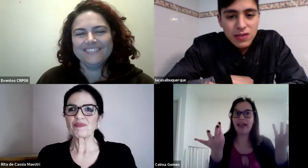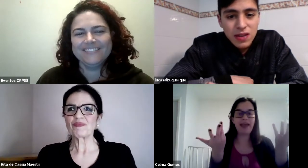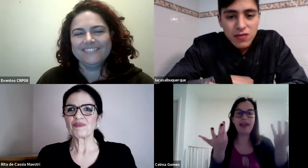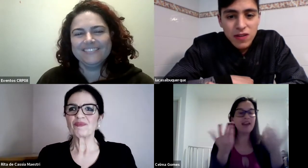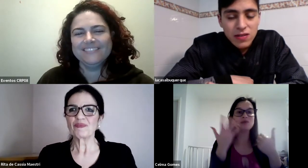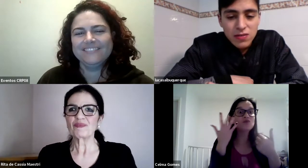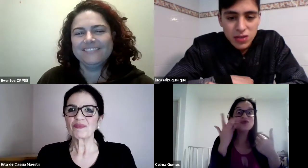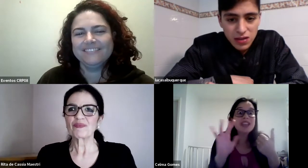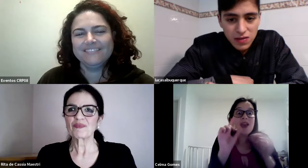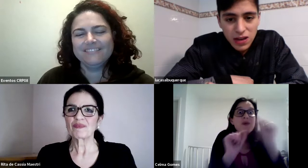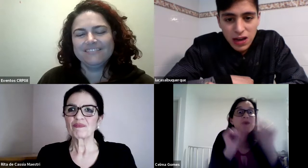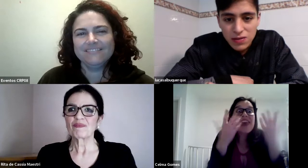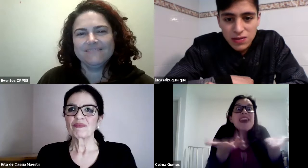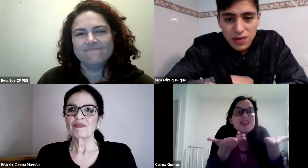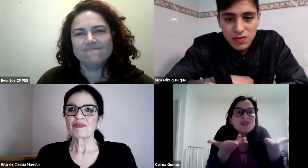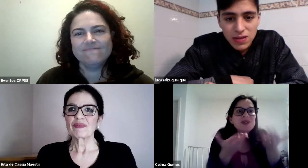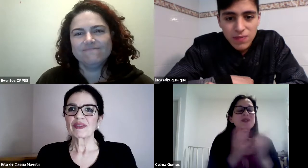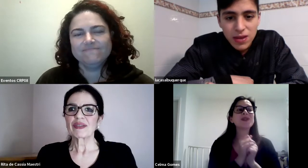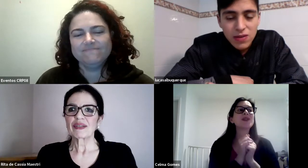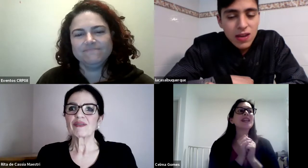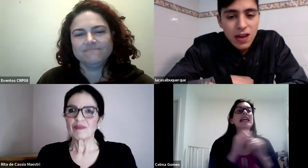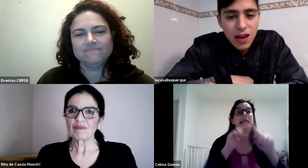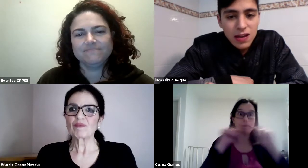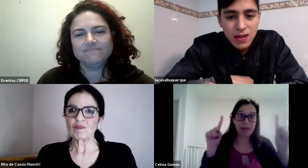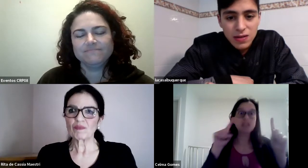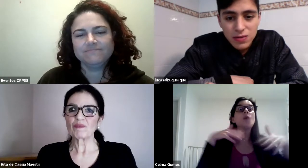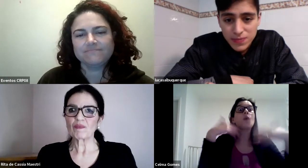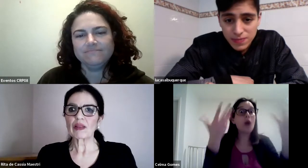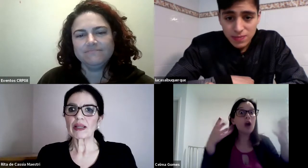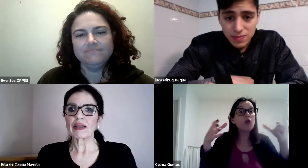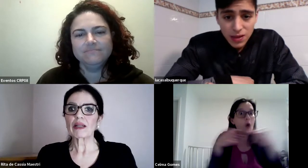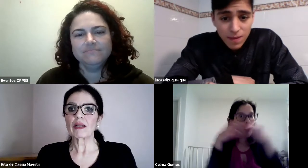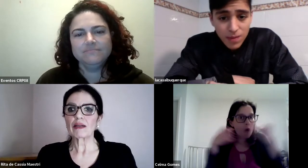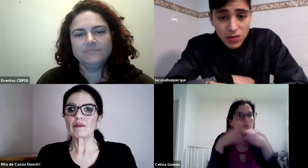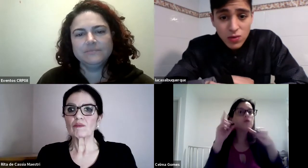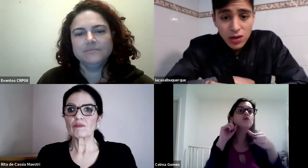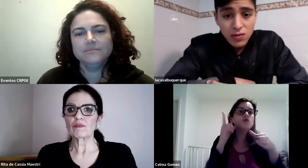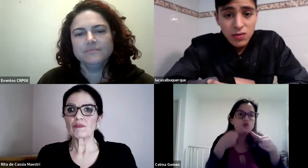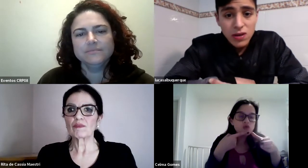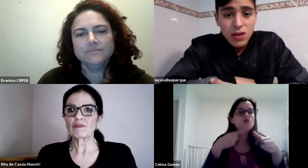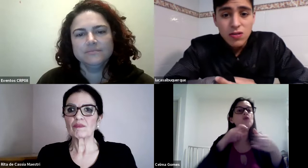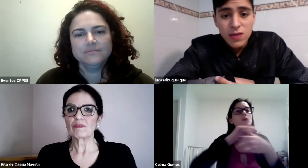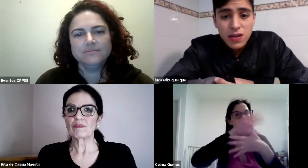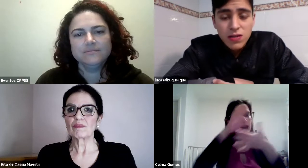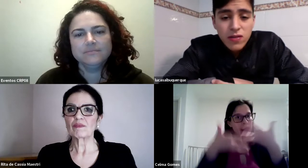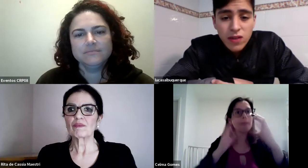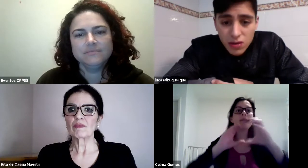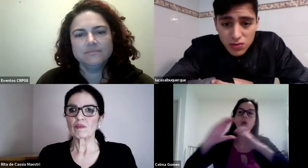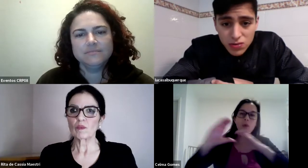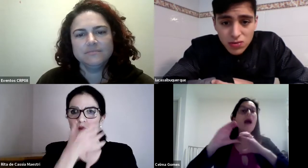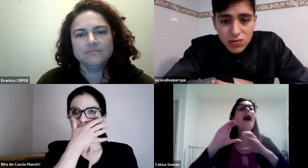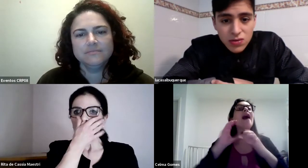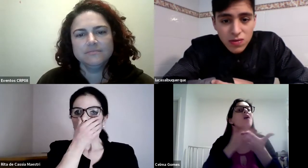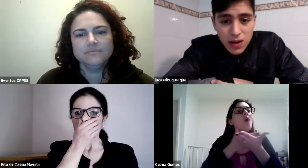pessoas estavam falando e os significados. Eu não sabia o que era aquilo. Mas quando eu comecei a conviver